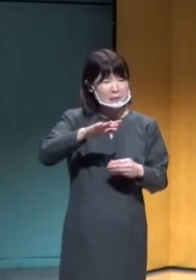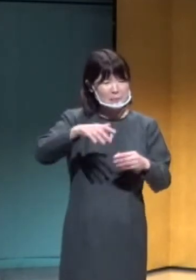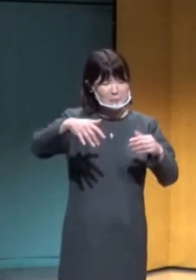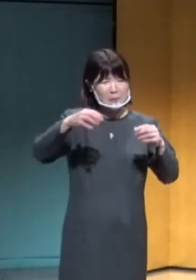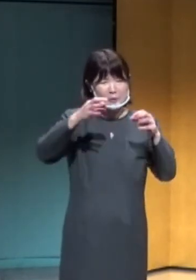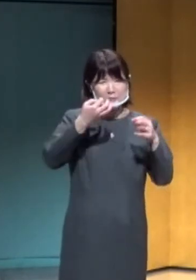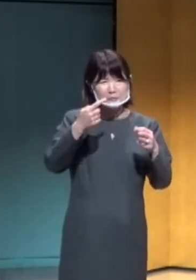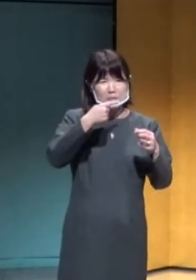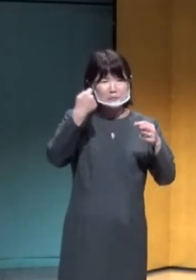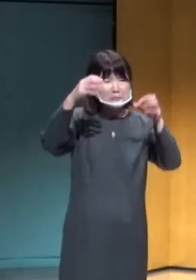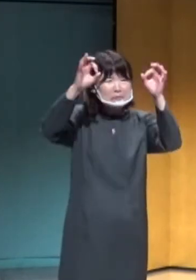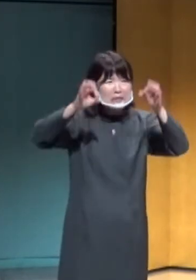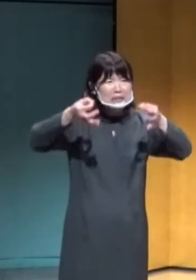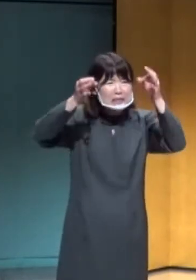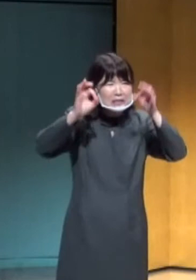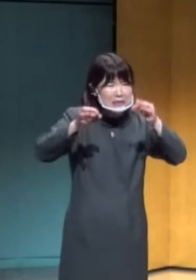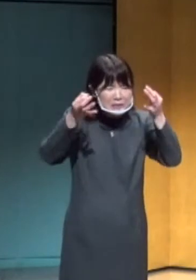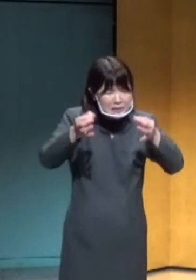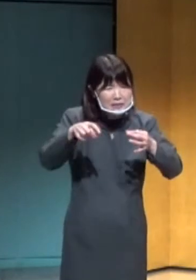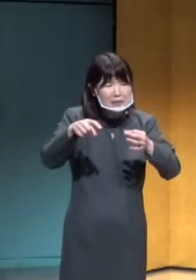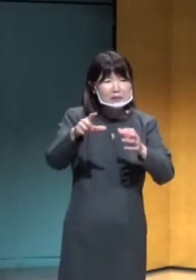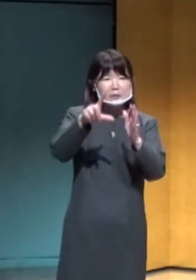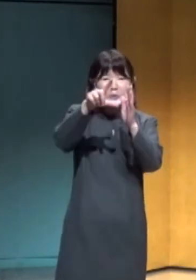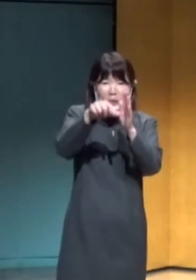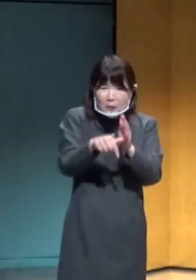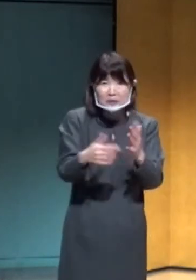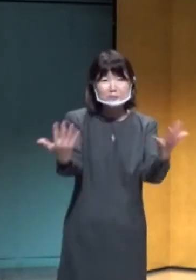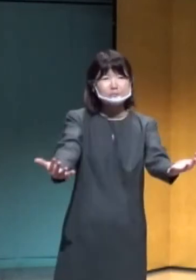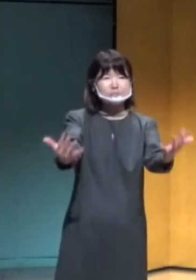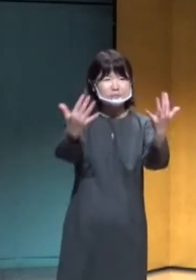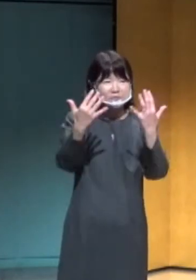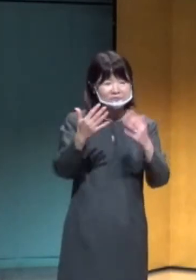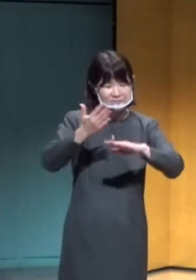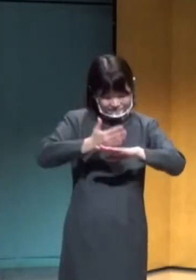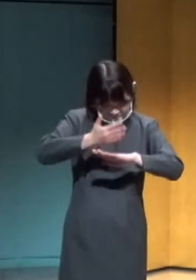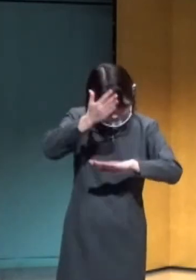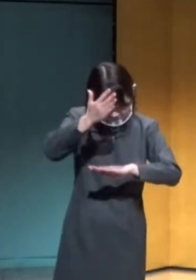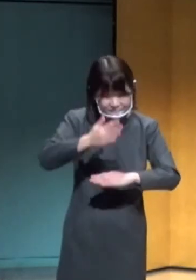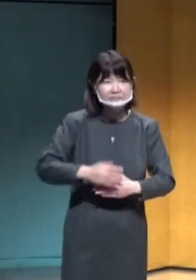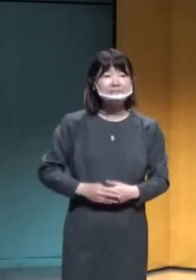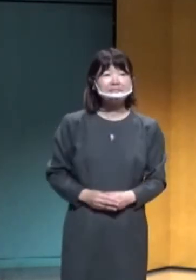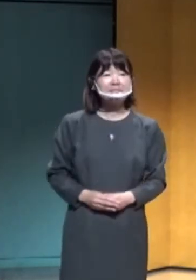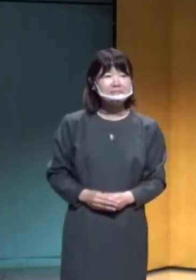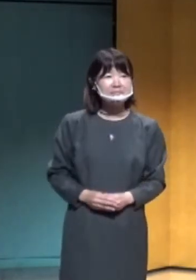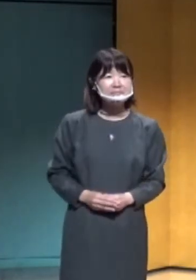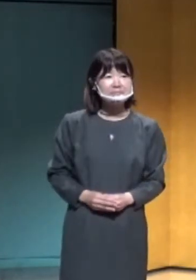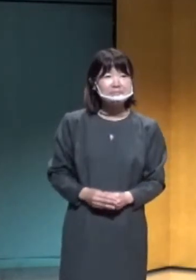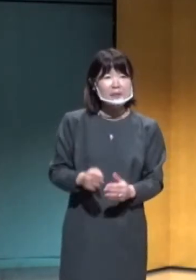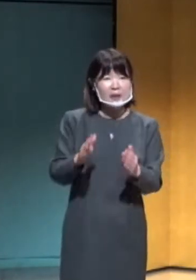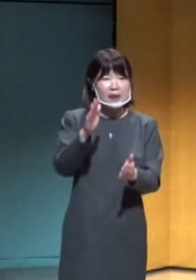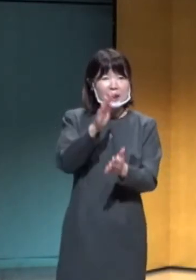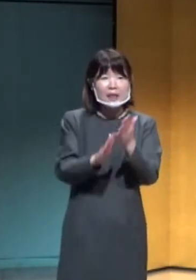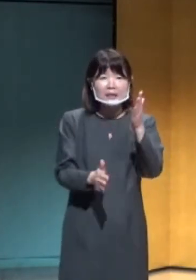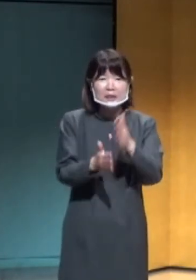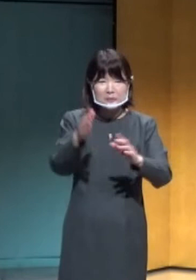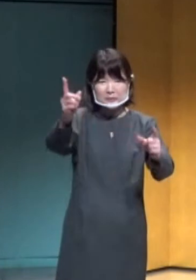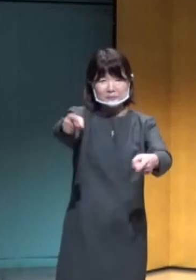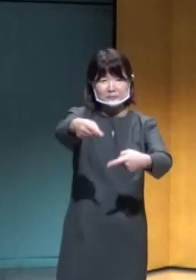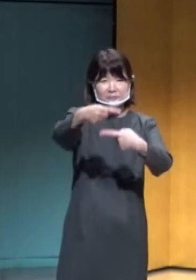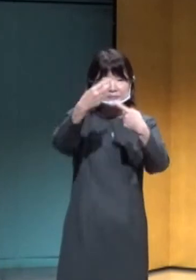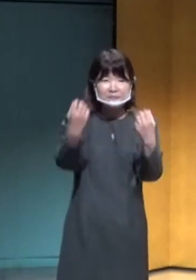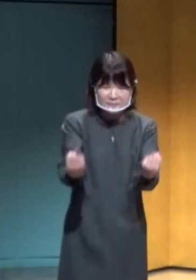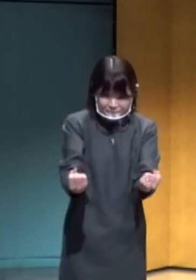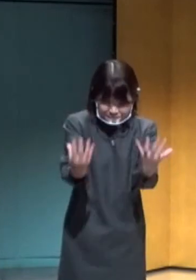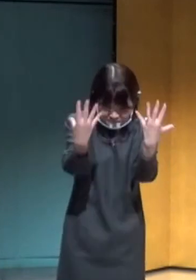中、お呼びをいただきまして誠にありがとうございます。改めまして新年明けましておめでとうござい